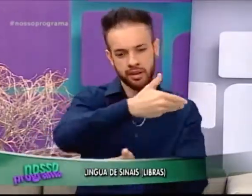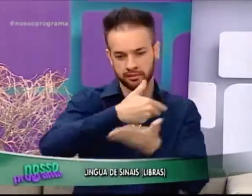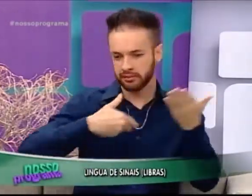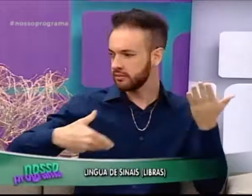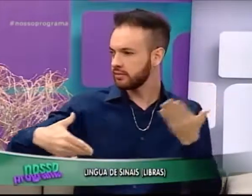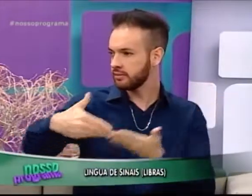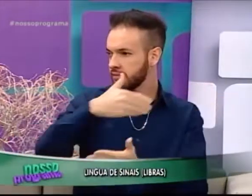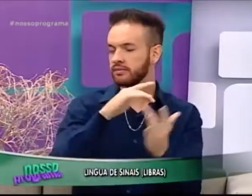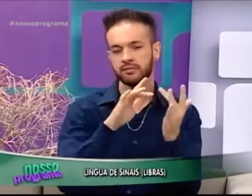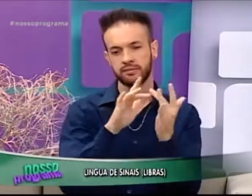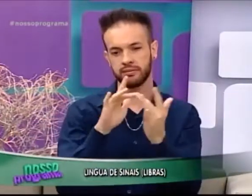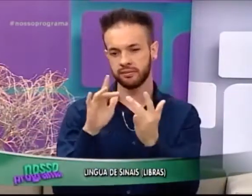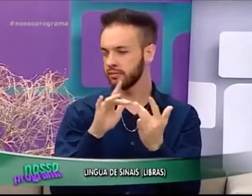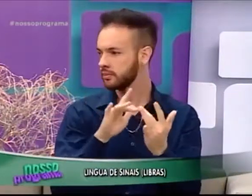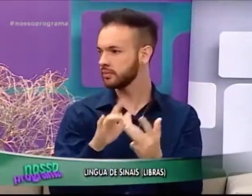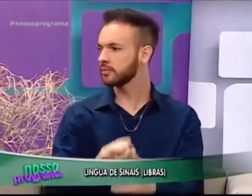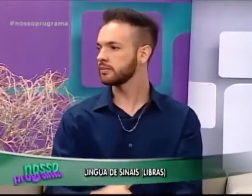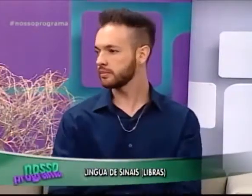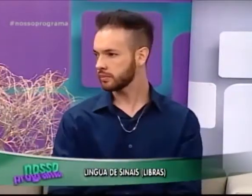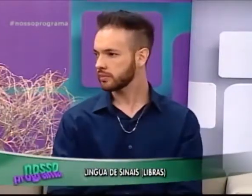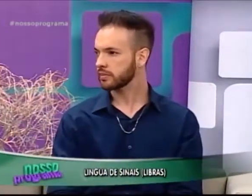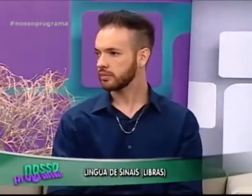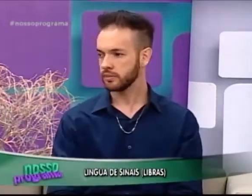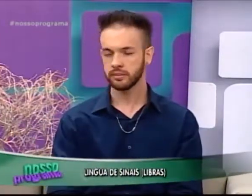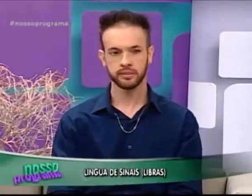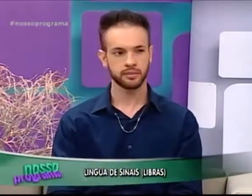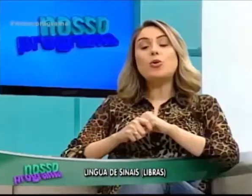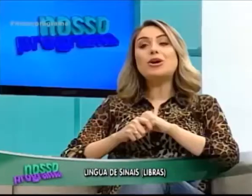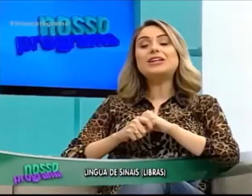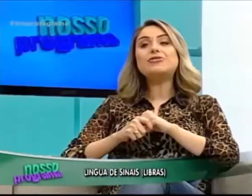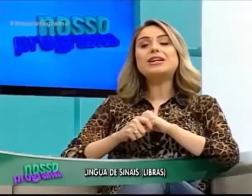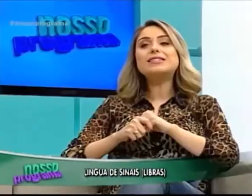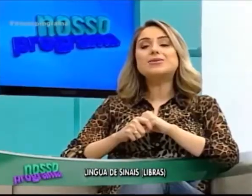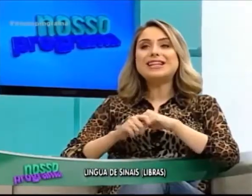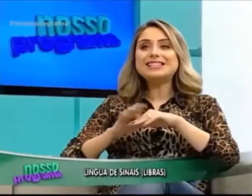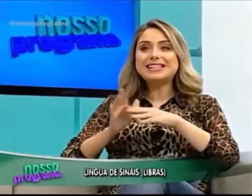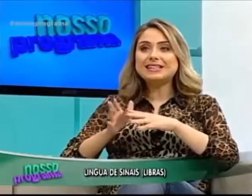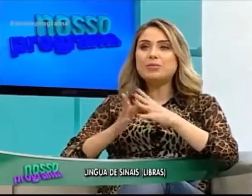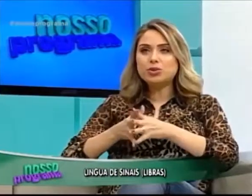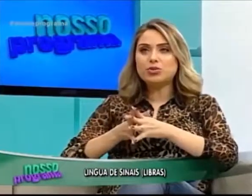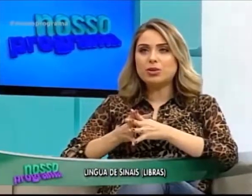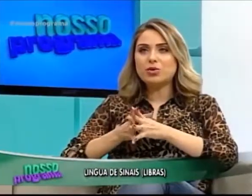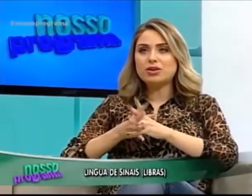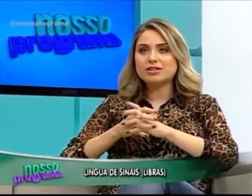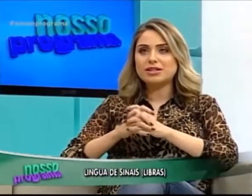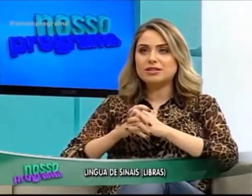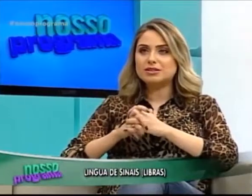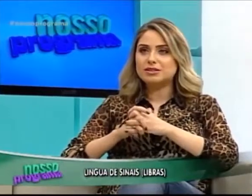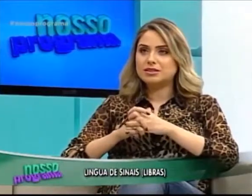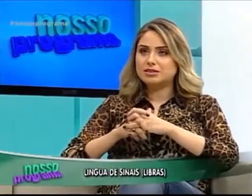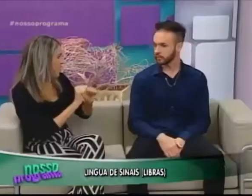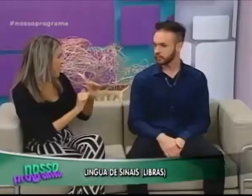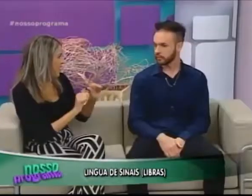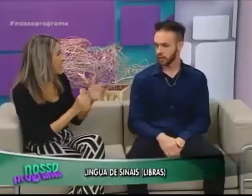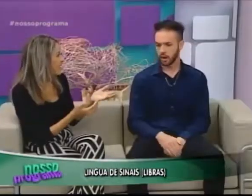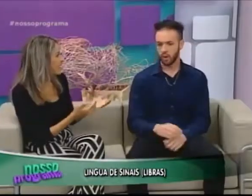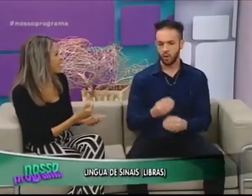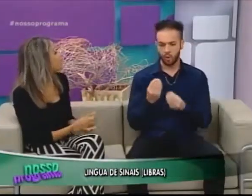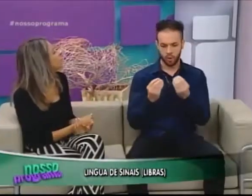para a família e foi uma troca de informações, contato. Que legal. Como é que foi a questão da escrita? Muda alguma coisa?